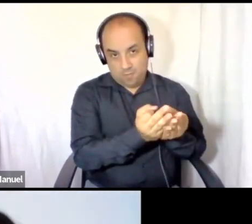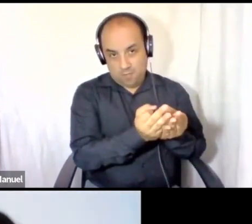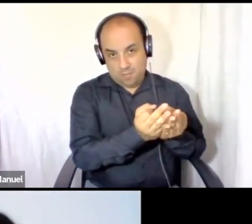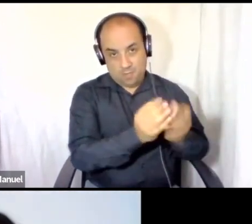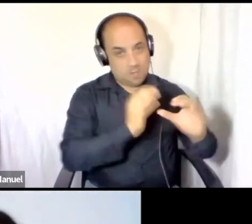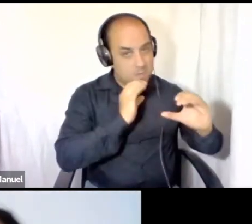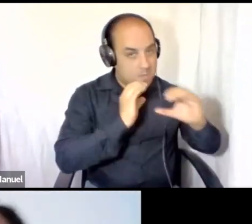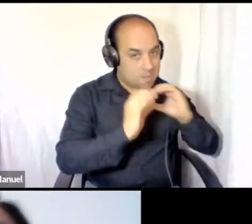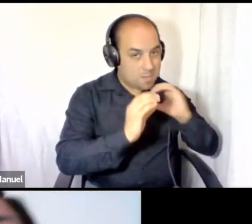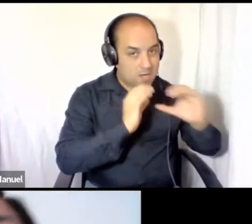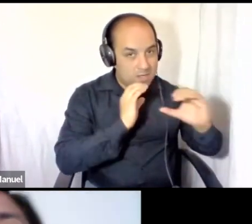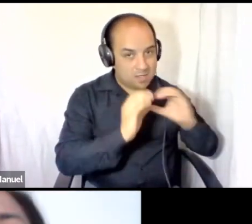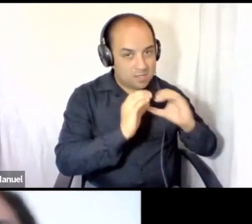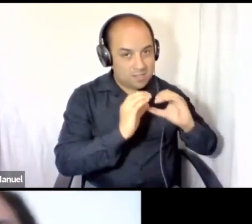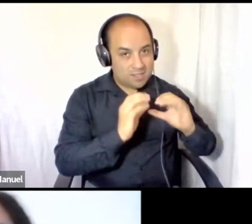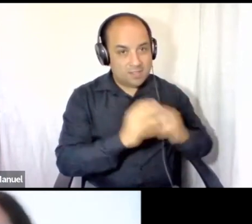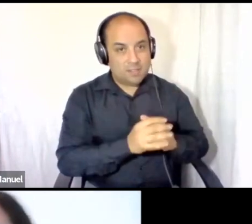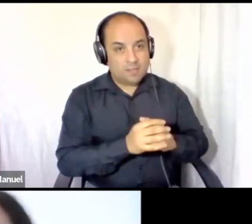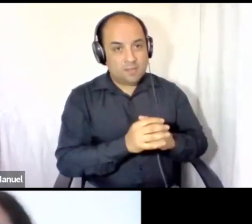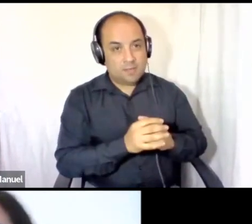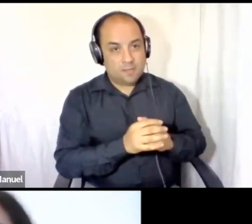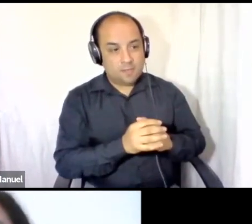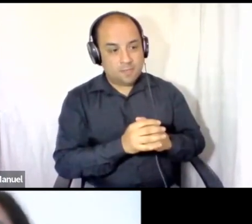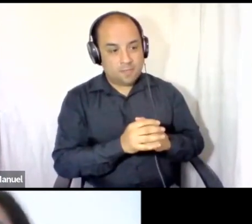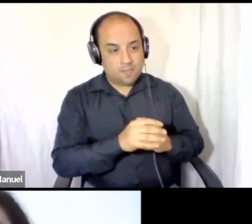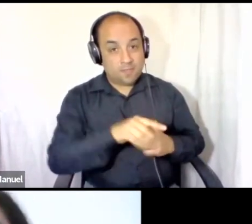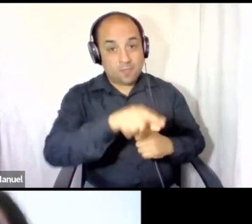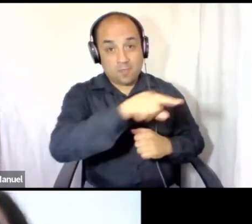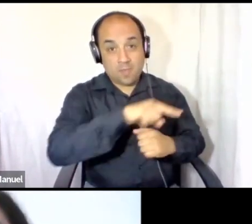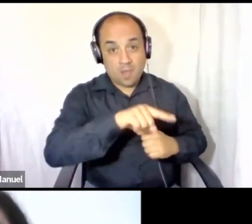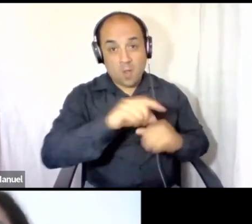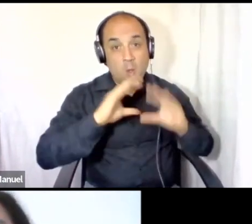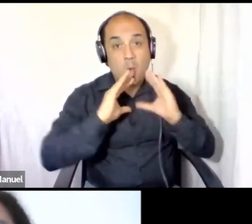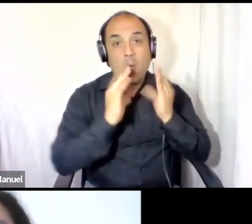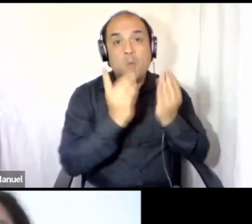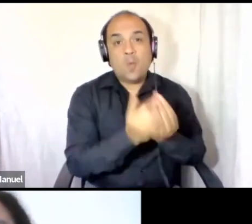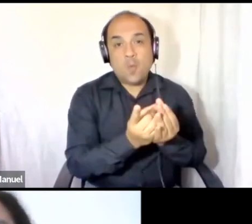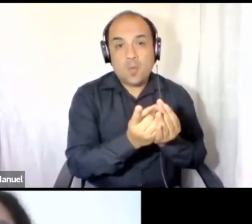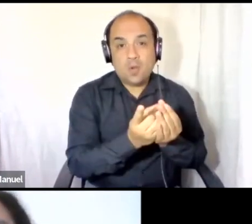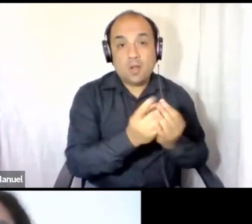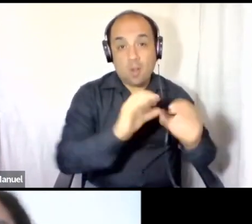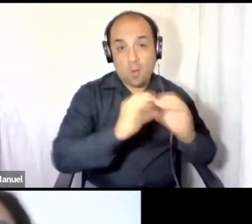comunicarse y de generar una comunidad entre ellos tres.